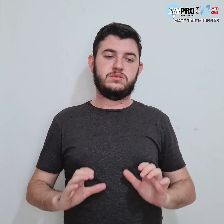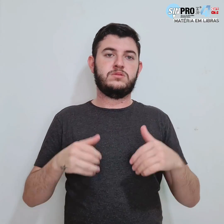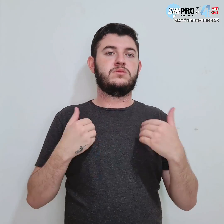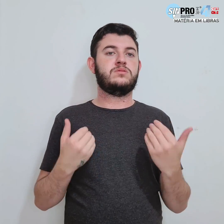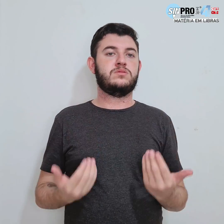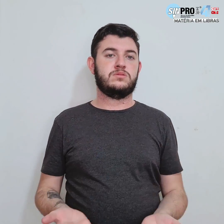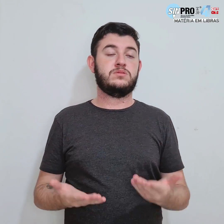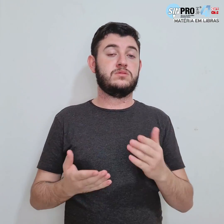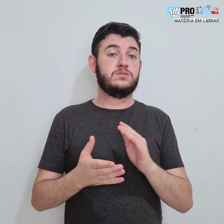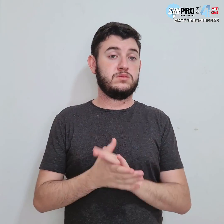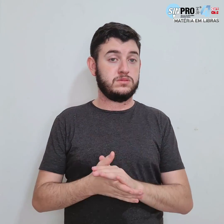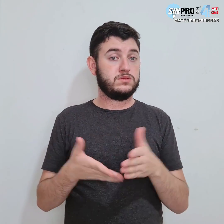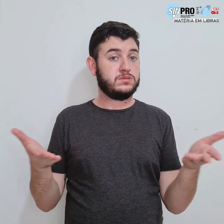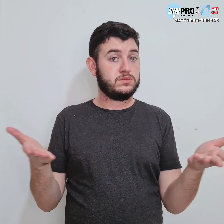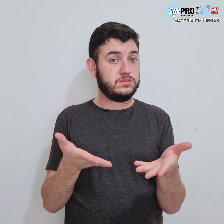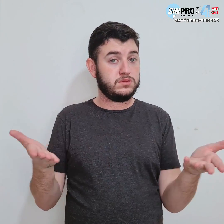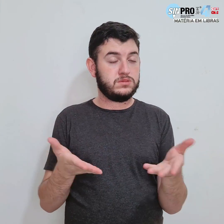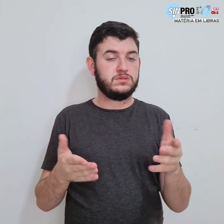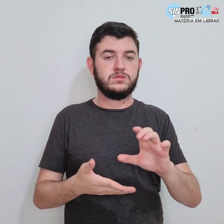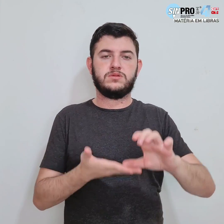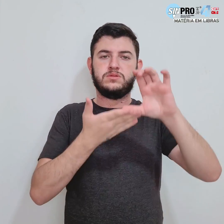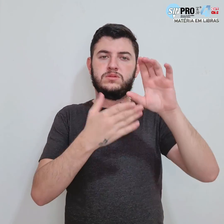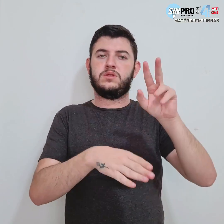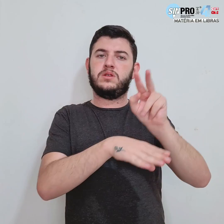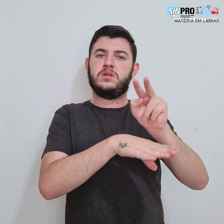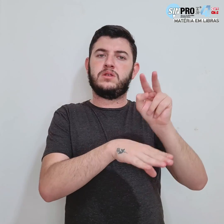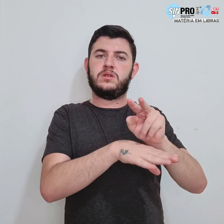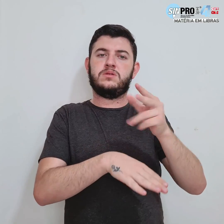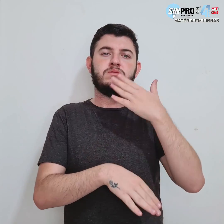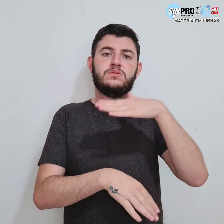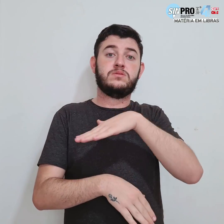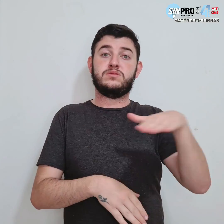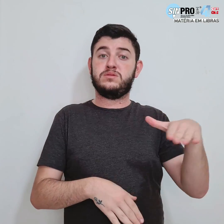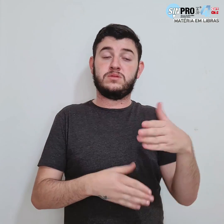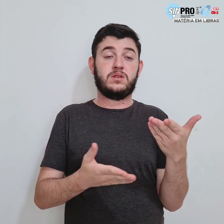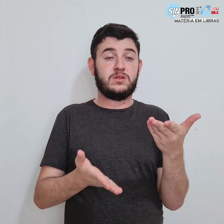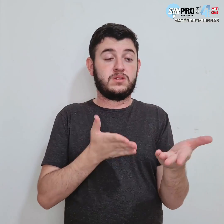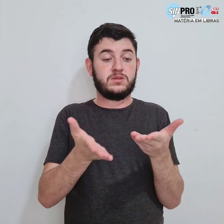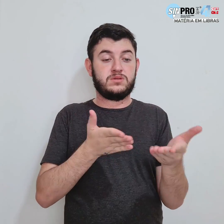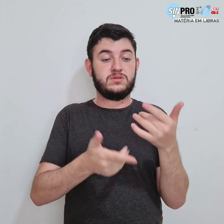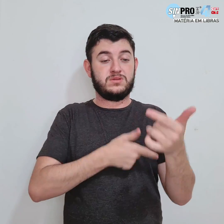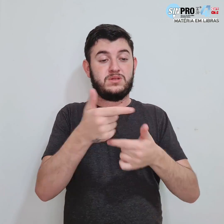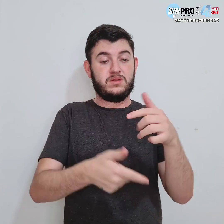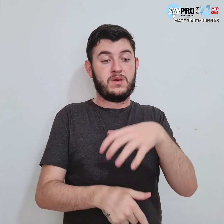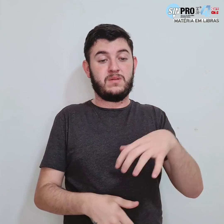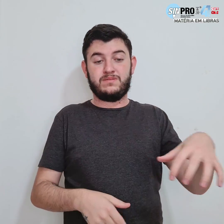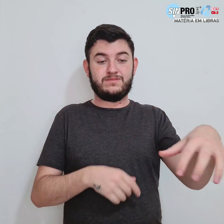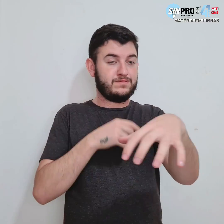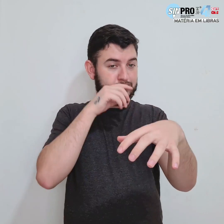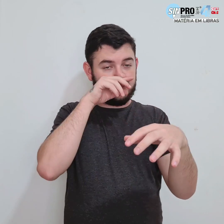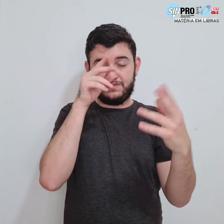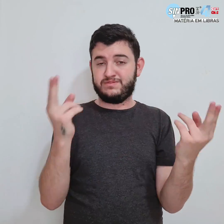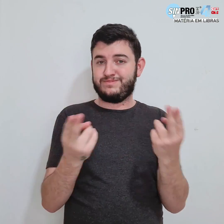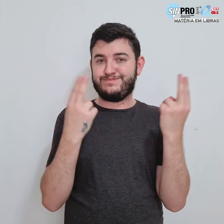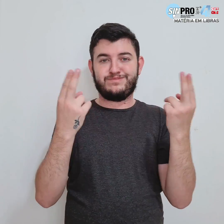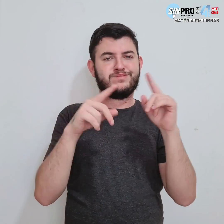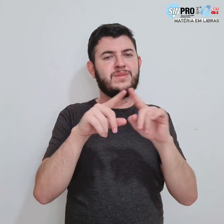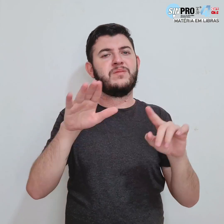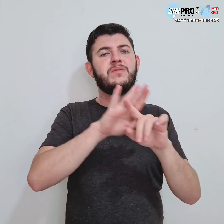de comportamento. Hoje, os conselheiros tutelares não conseguem atender a demanda regionalizada. Como acontecerá